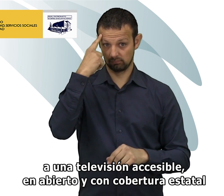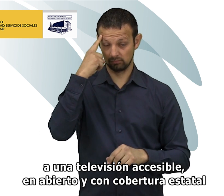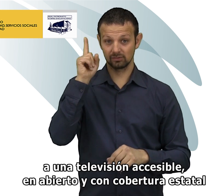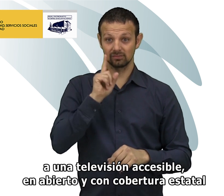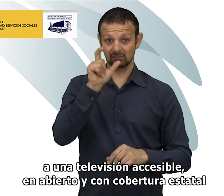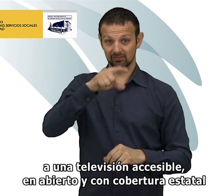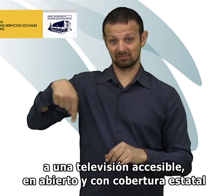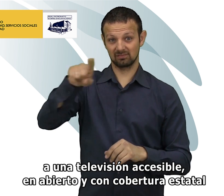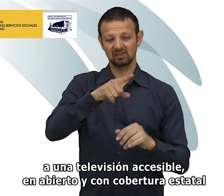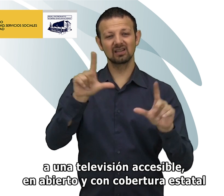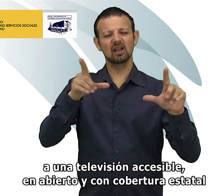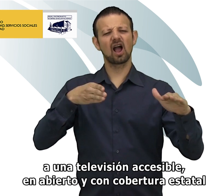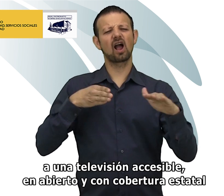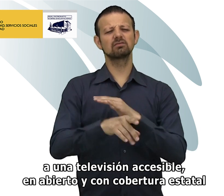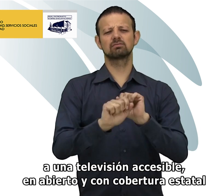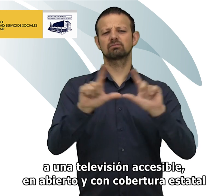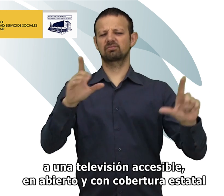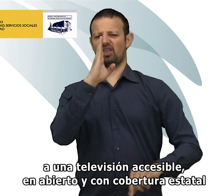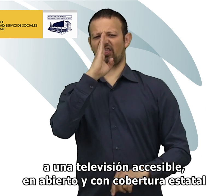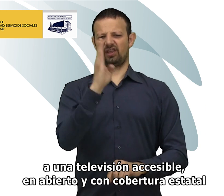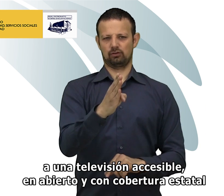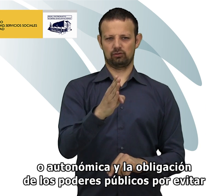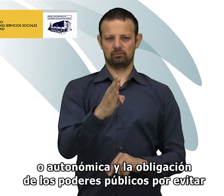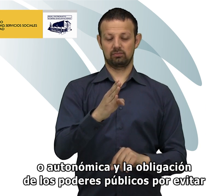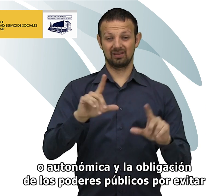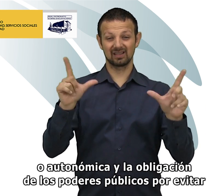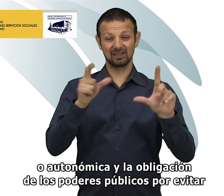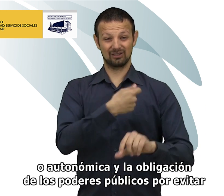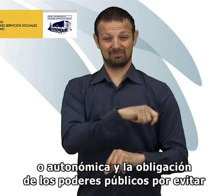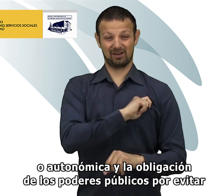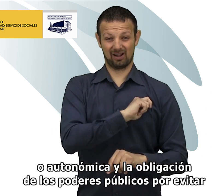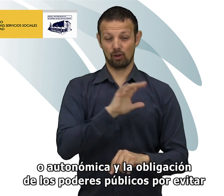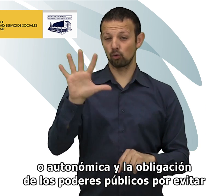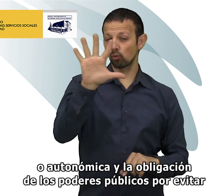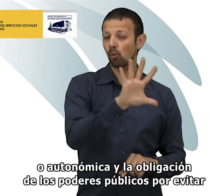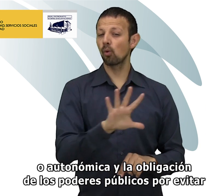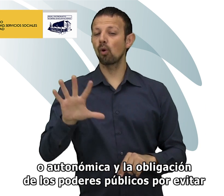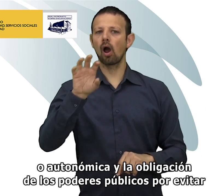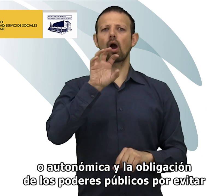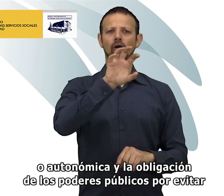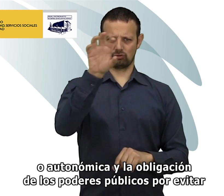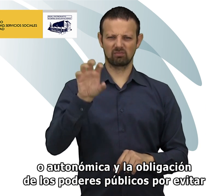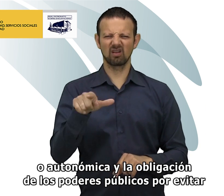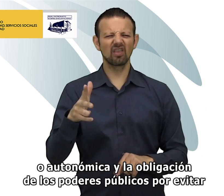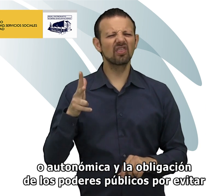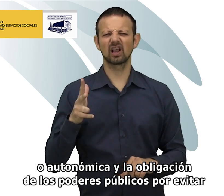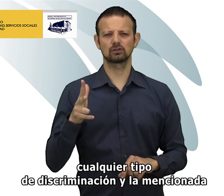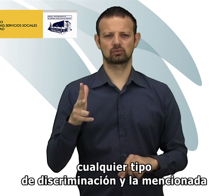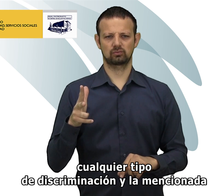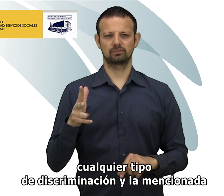accesible, en abierto y con cobertura estatal o autonómica, y la obligación de los poderes públicos por evitar